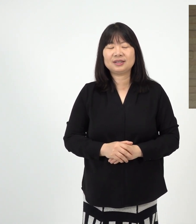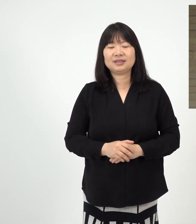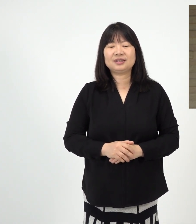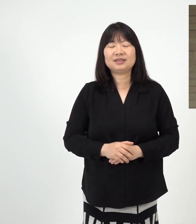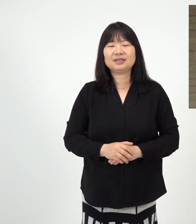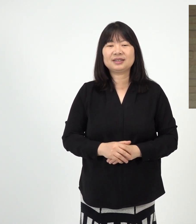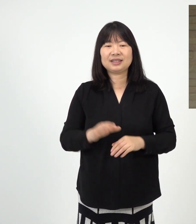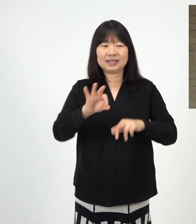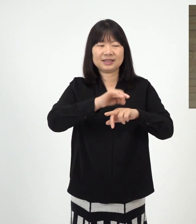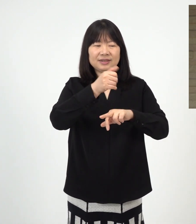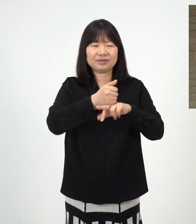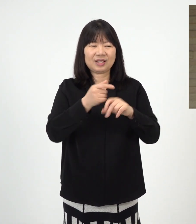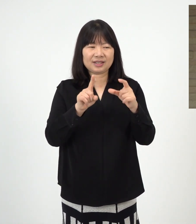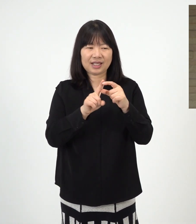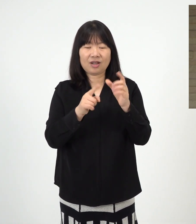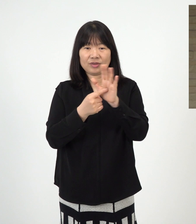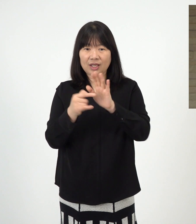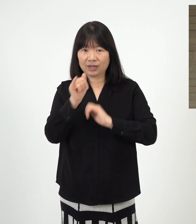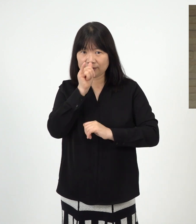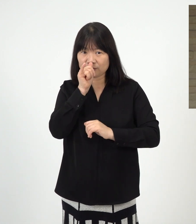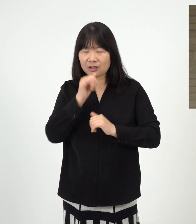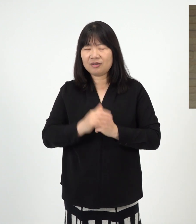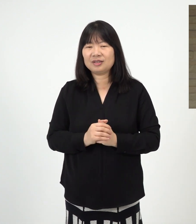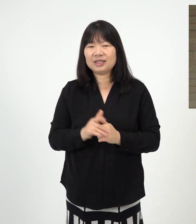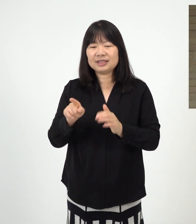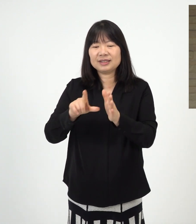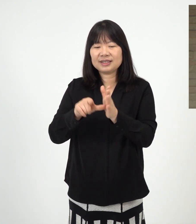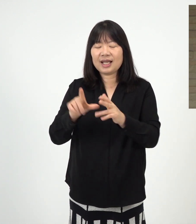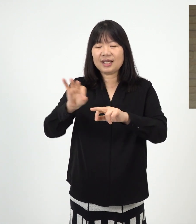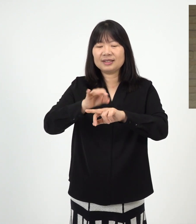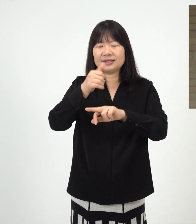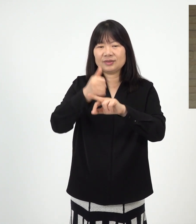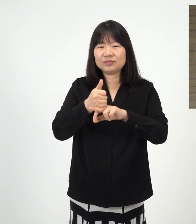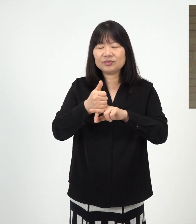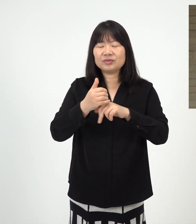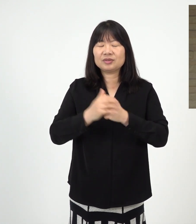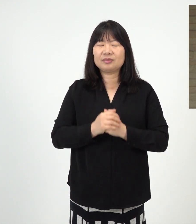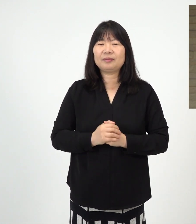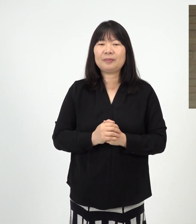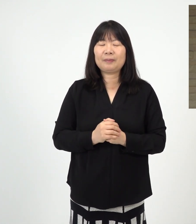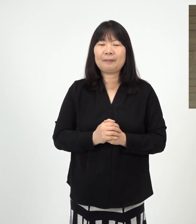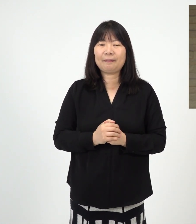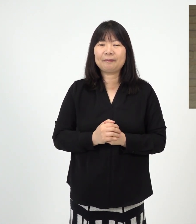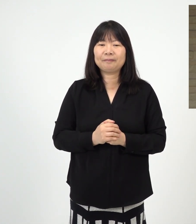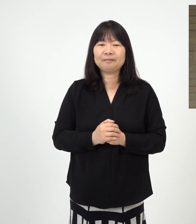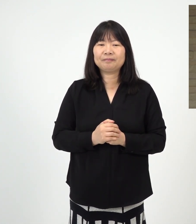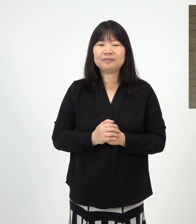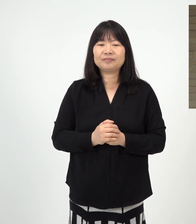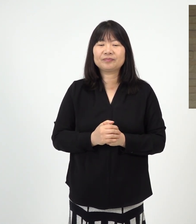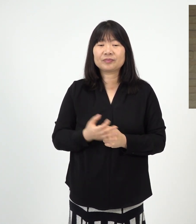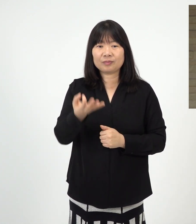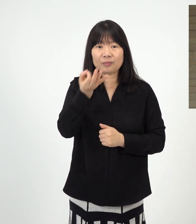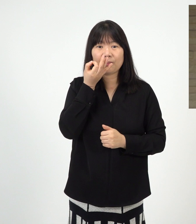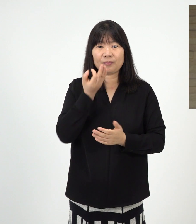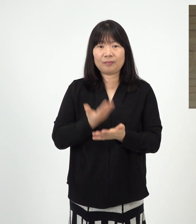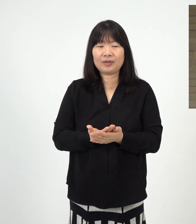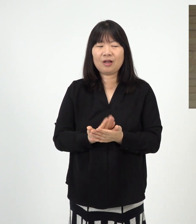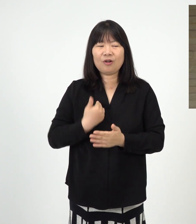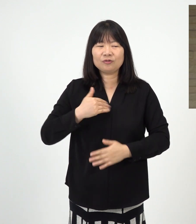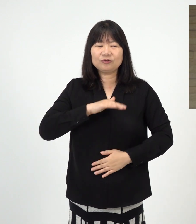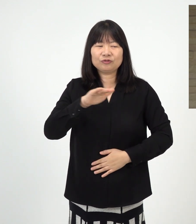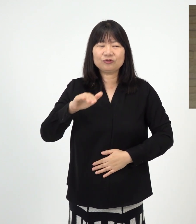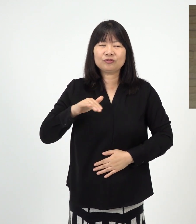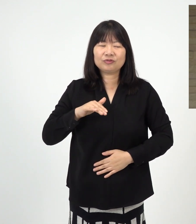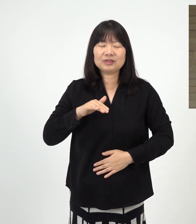자, 임금이라는 단어가 나왔어요. 그렇죠? 그때의 임금이 왕이란 뜻이에요. 자, 이제 앞을 잠깐 보십시다.